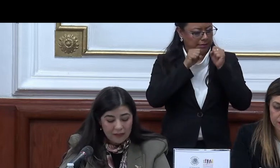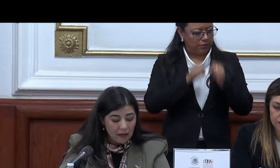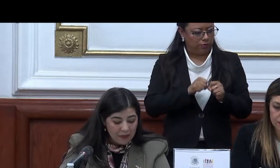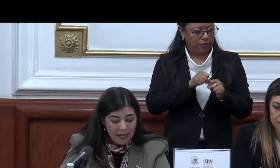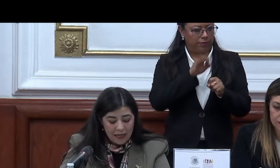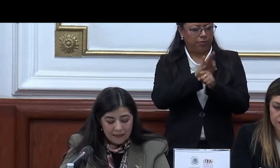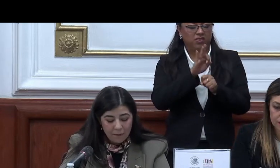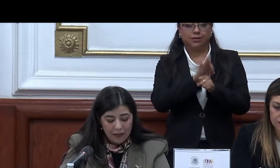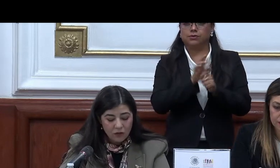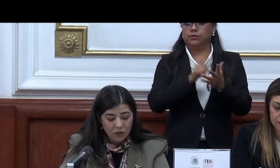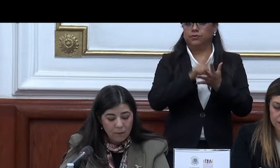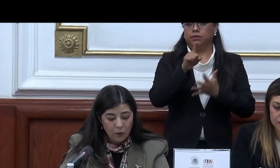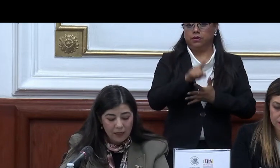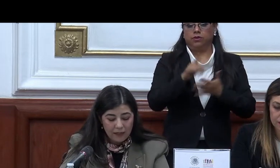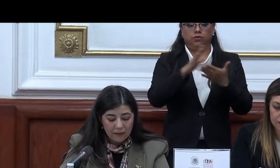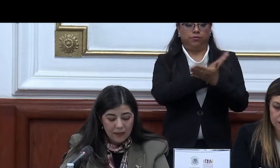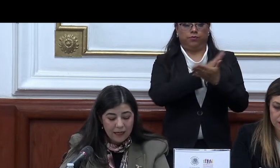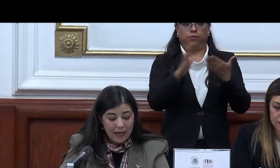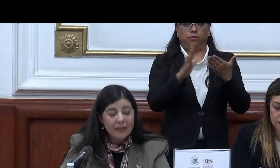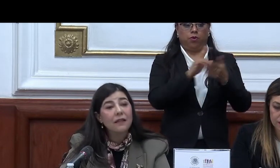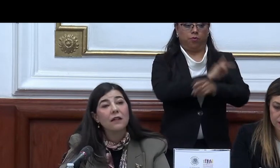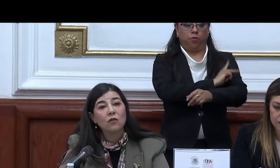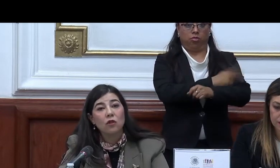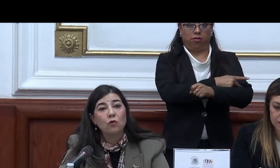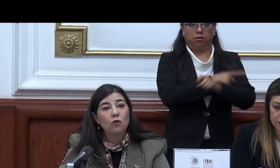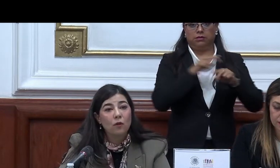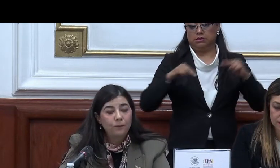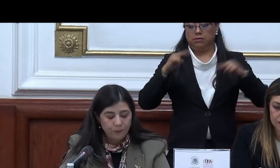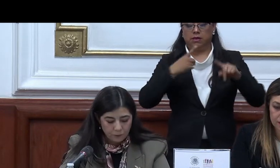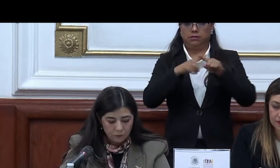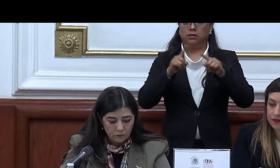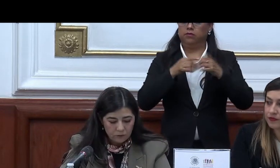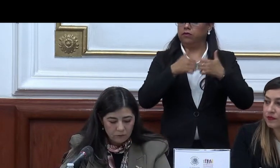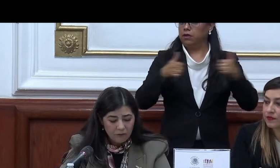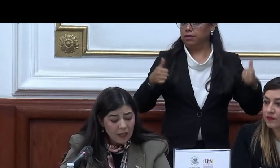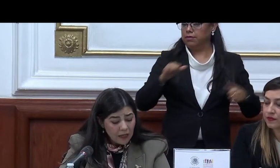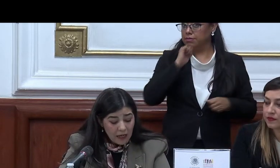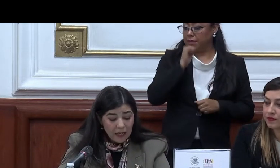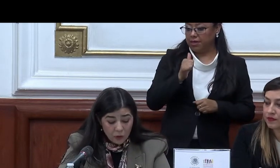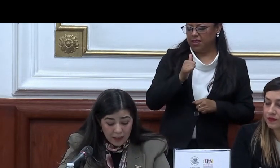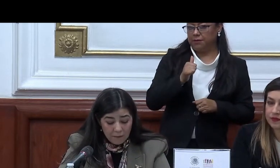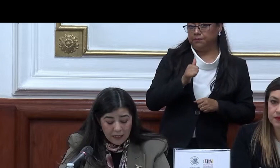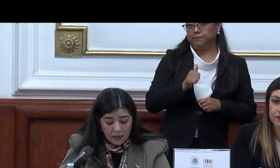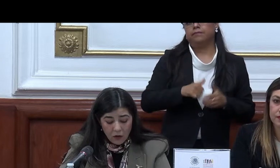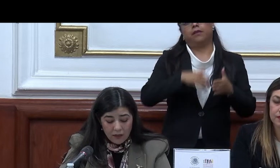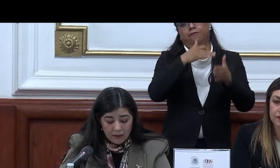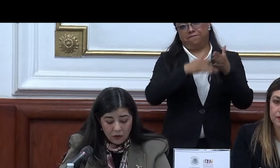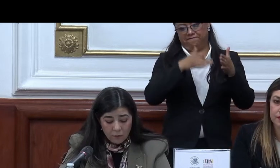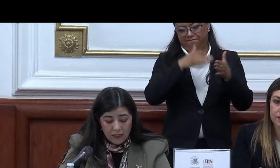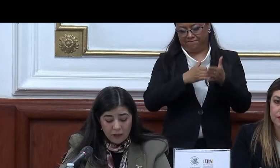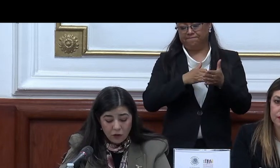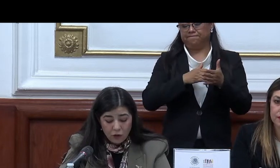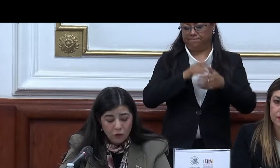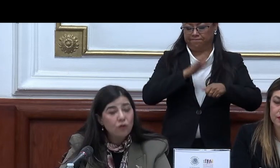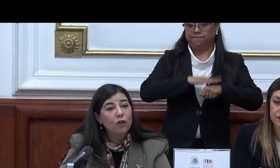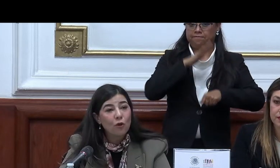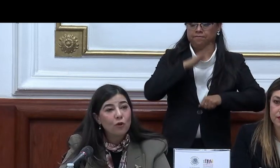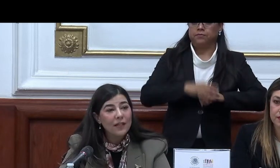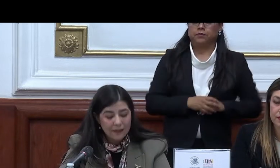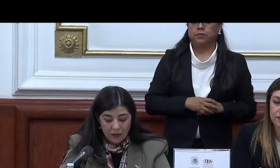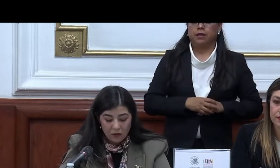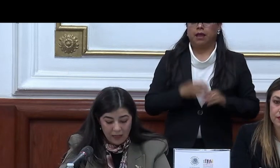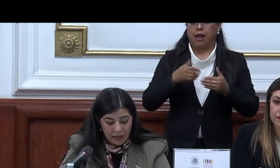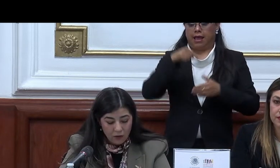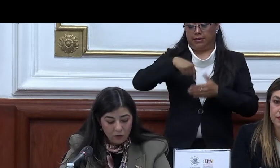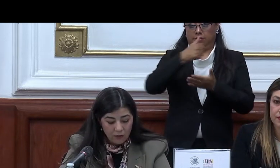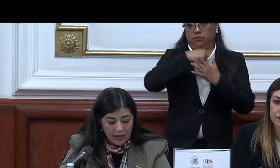ni determinada la separación de poderes, carece de constitución. En la Ciudad de México, desde el 2018, nos